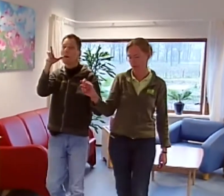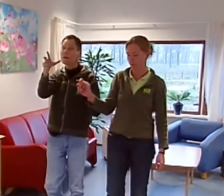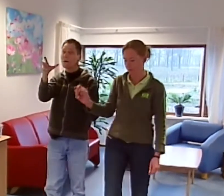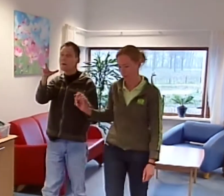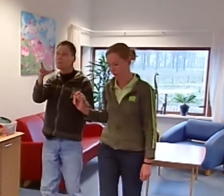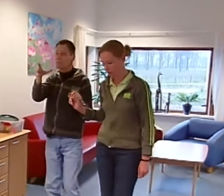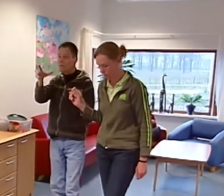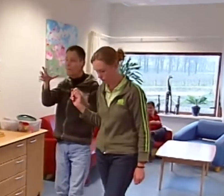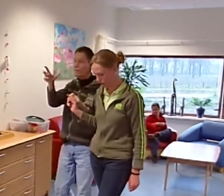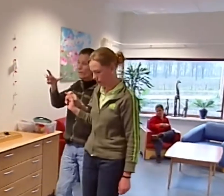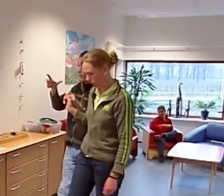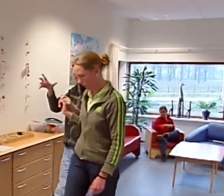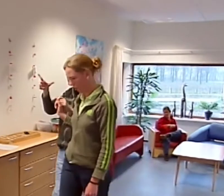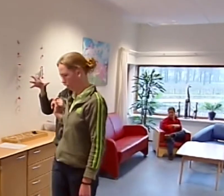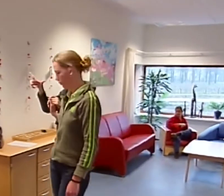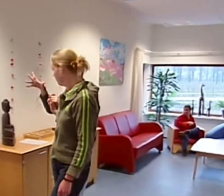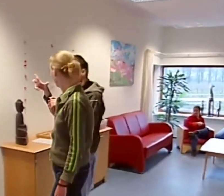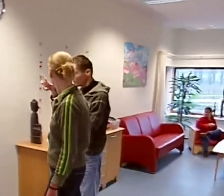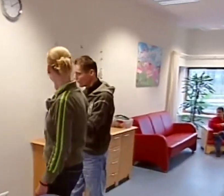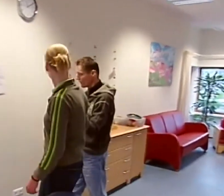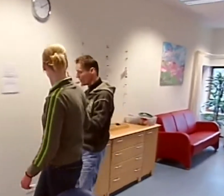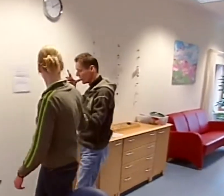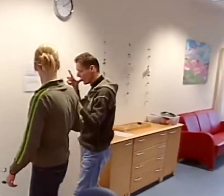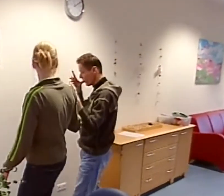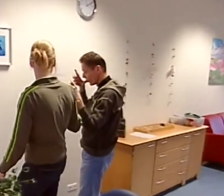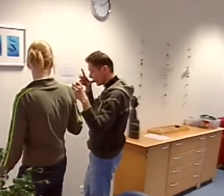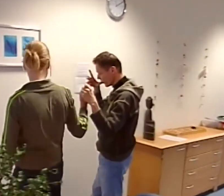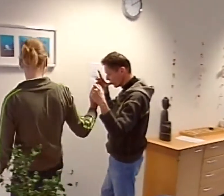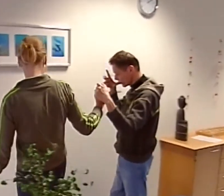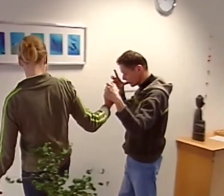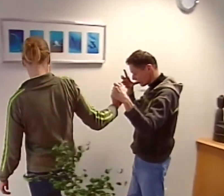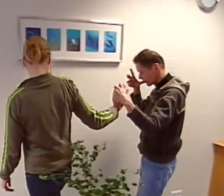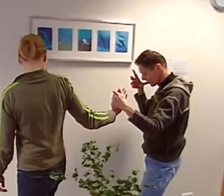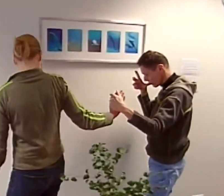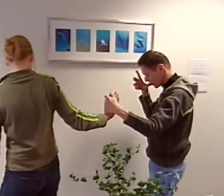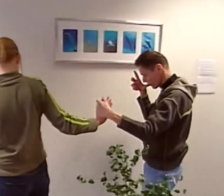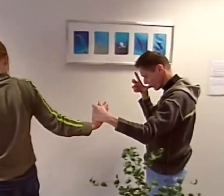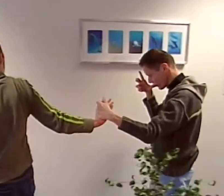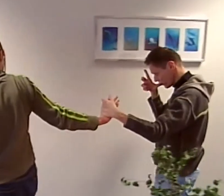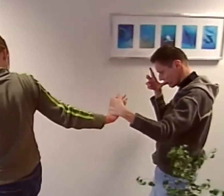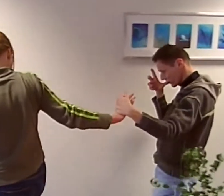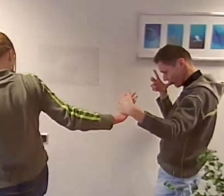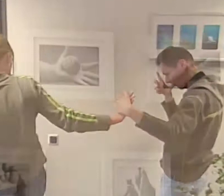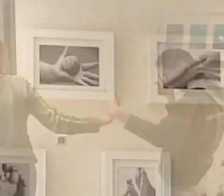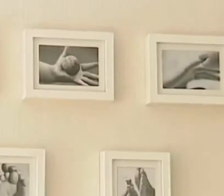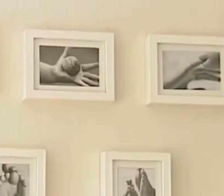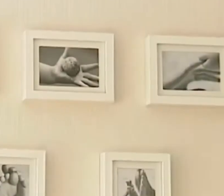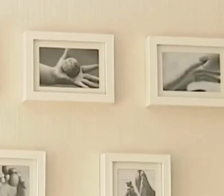dan ben je echt totaal van anderen afhankelijk. Geen groei zonder veiligheid is dan ook de eerste regel in de communicatiegroepen.